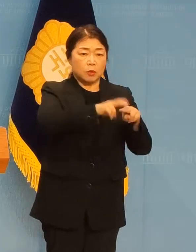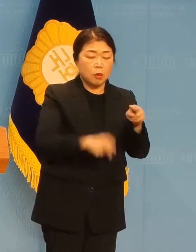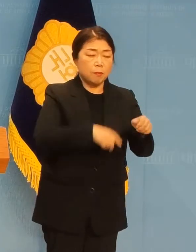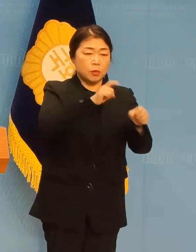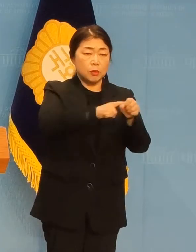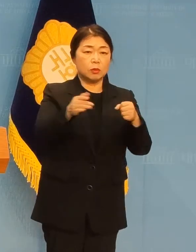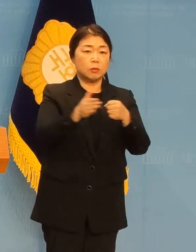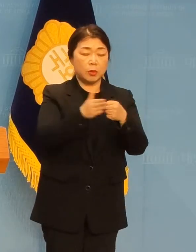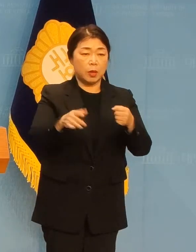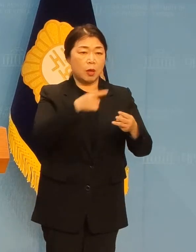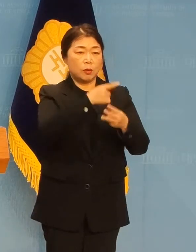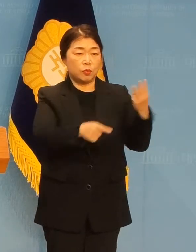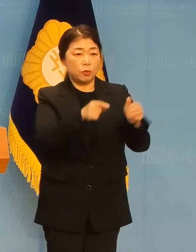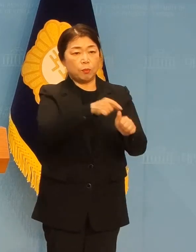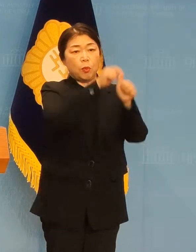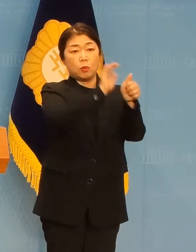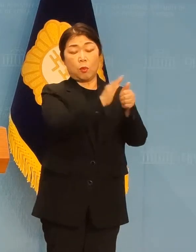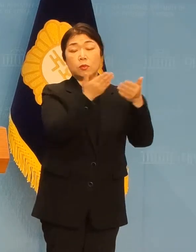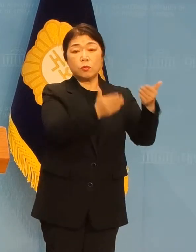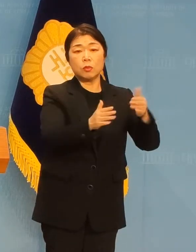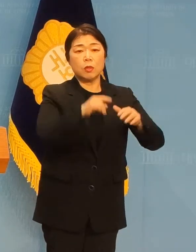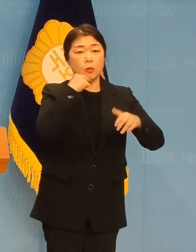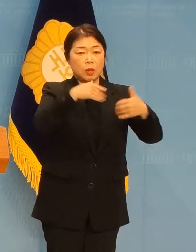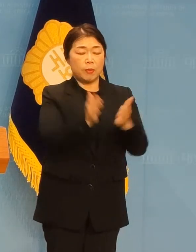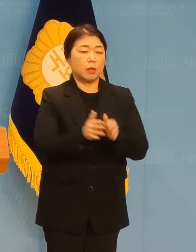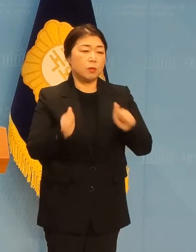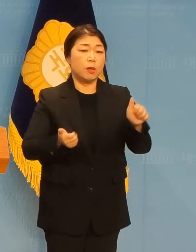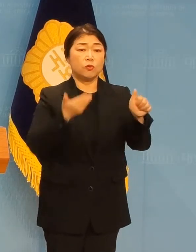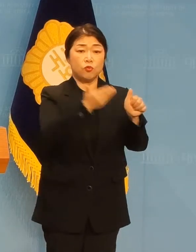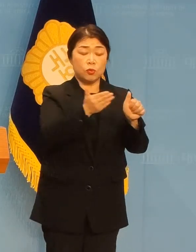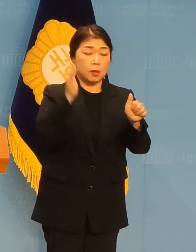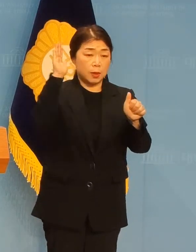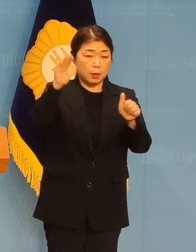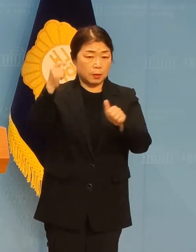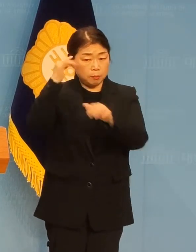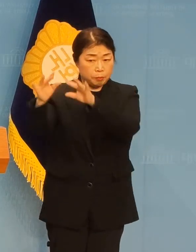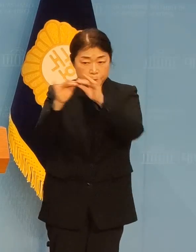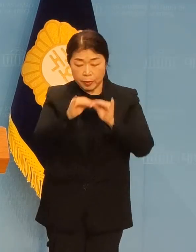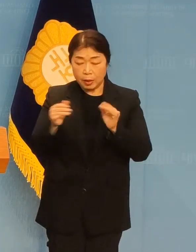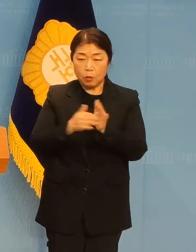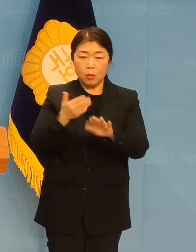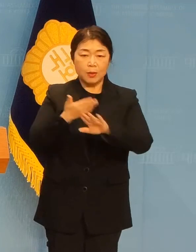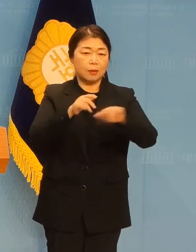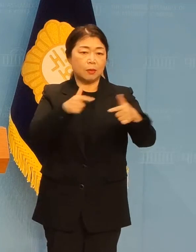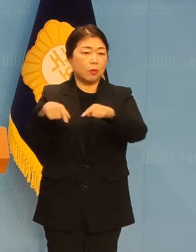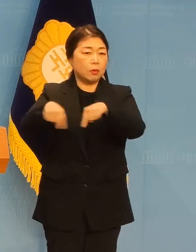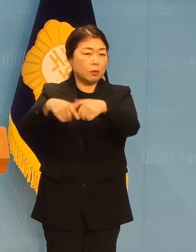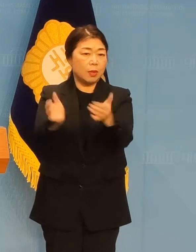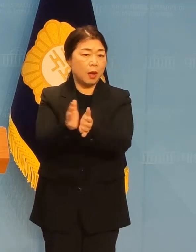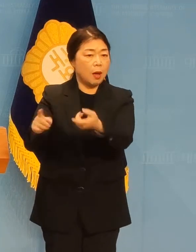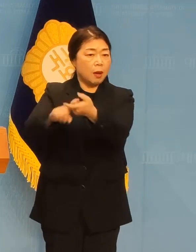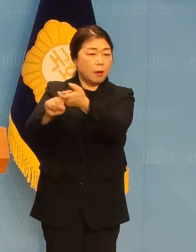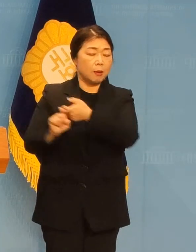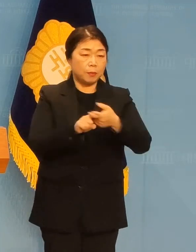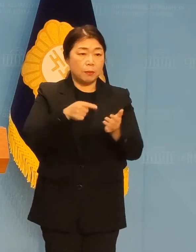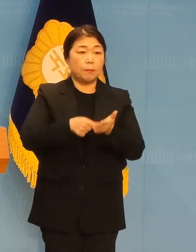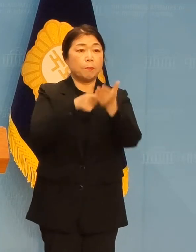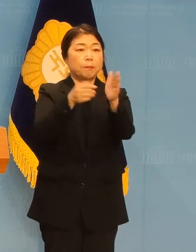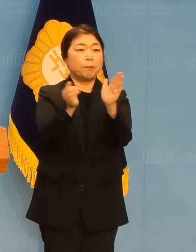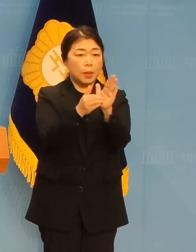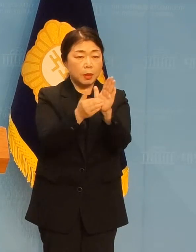윤석열을 배출한 국민의힘을 심판하라는 국민의 준엄한 명령을 이행한 것입니다. 나 의원은 이를